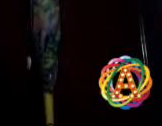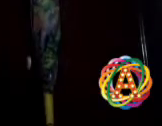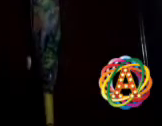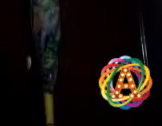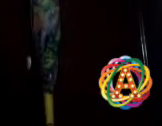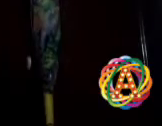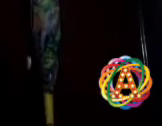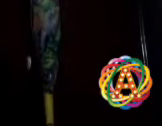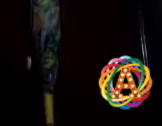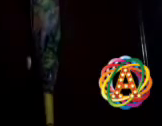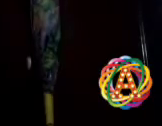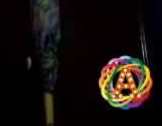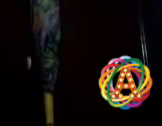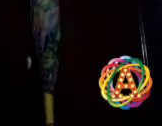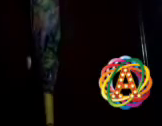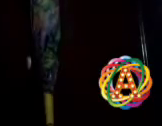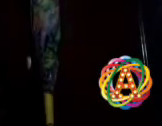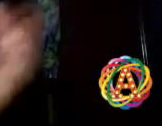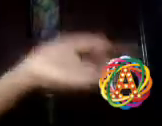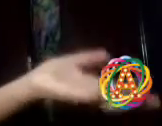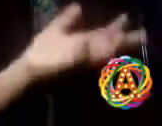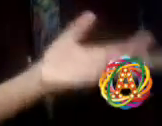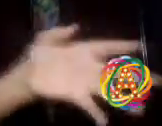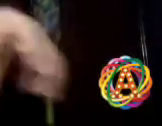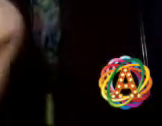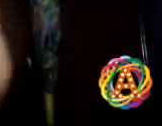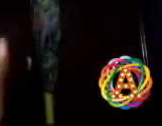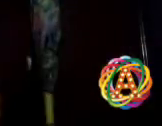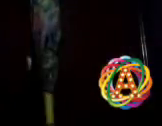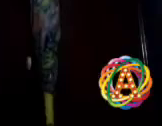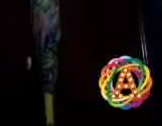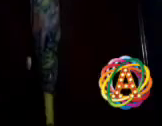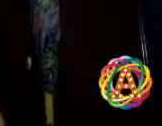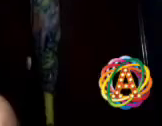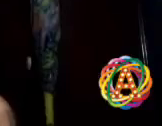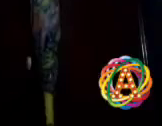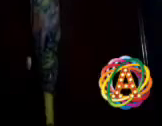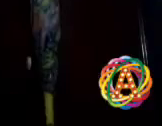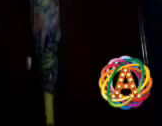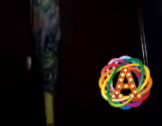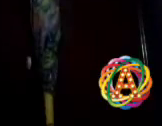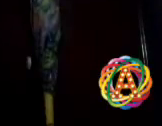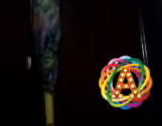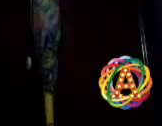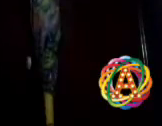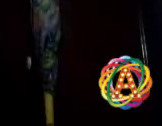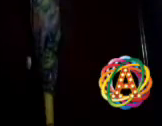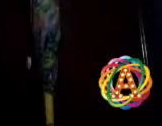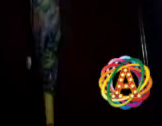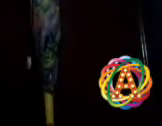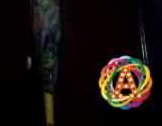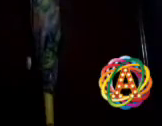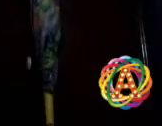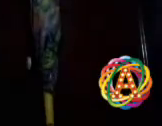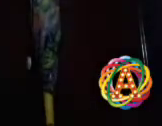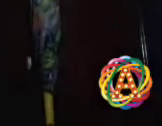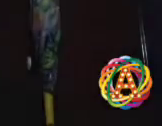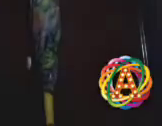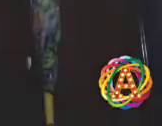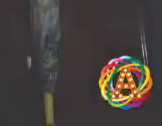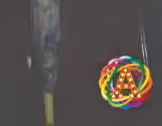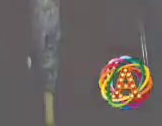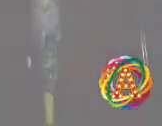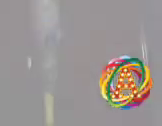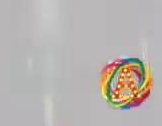Paulinho falando um pouco mais sobre o agravamento do novo Covid-19. Fique agora com